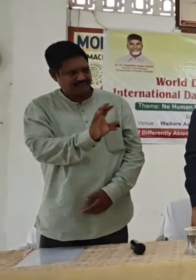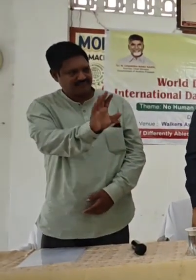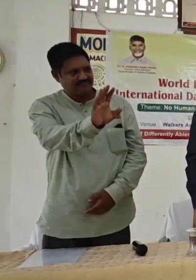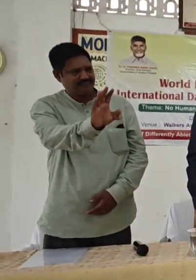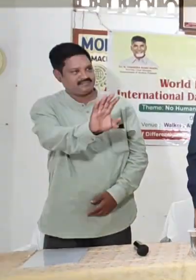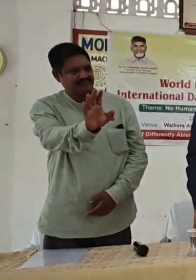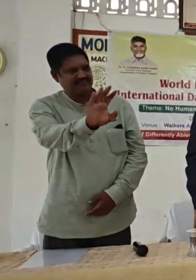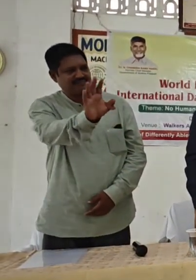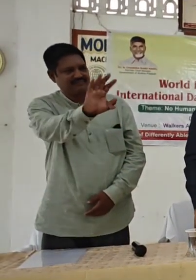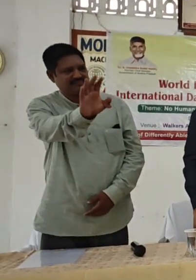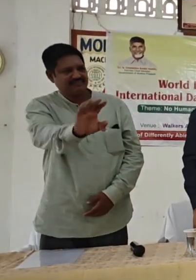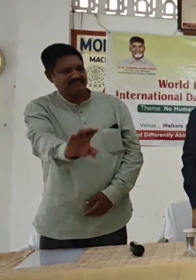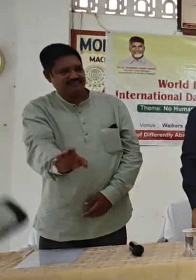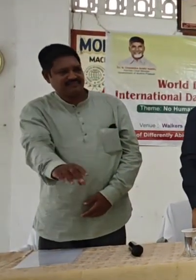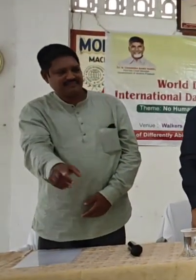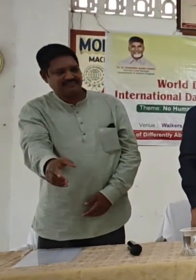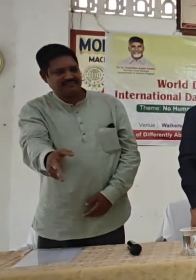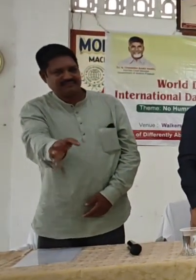నాగ సాయి,